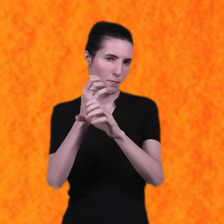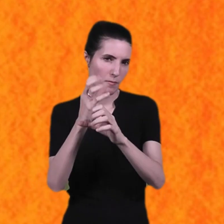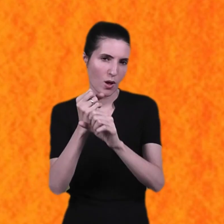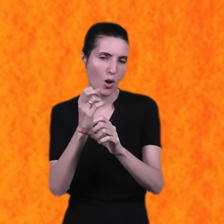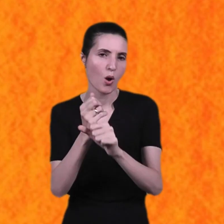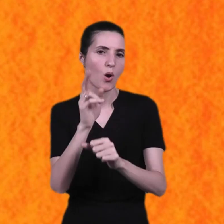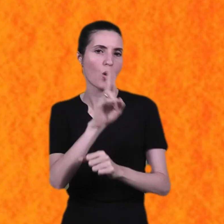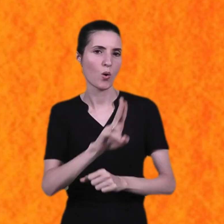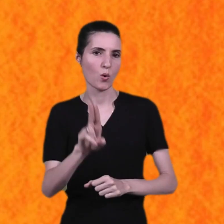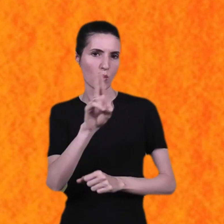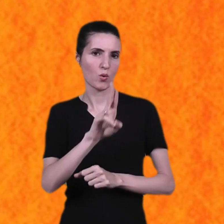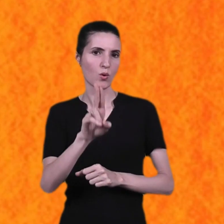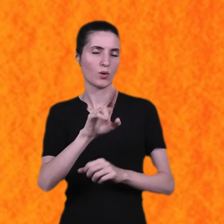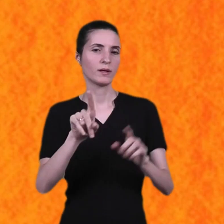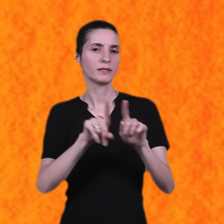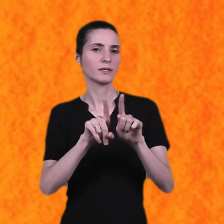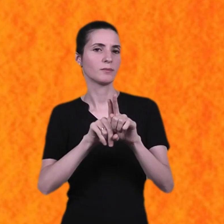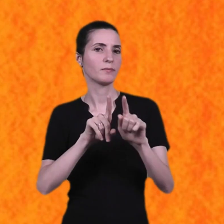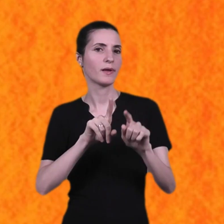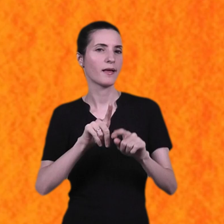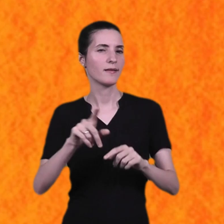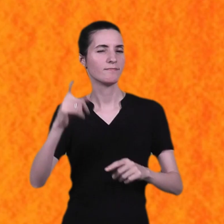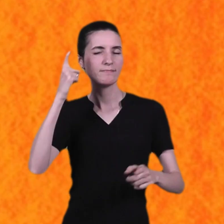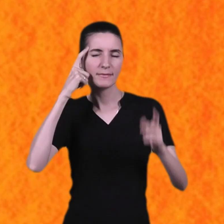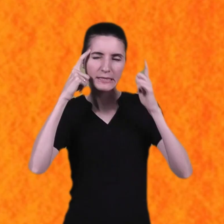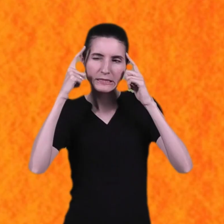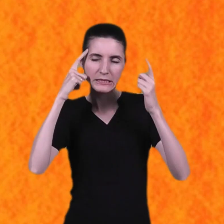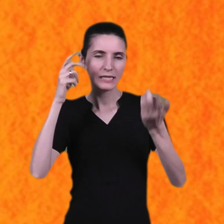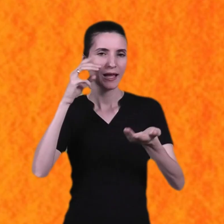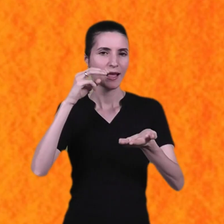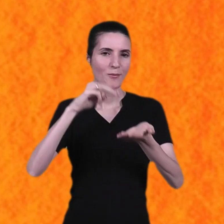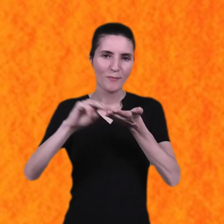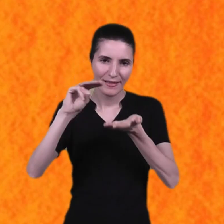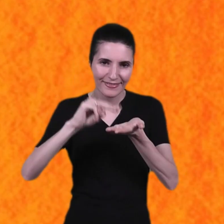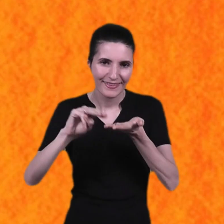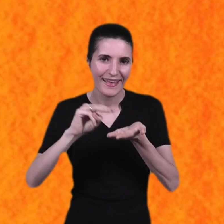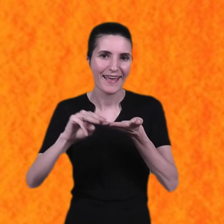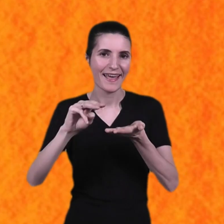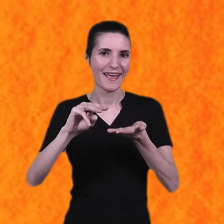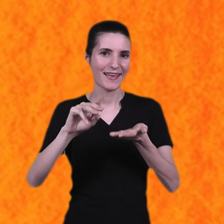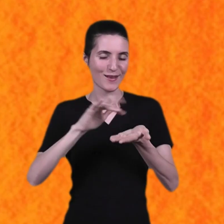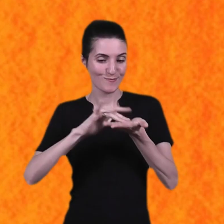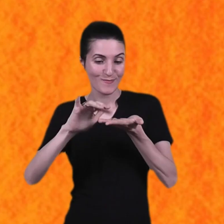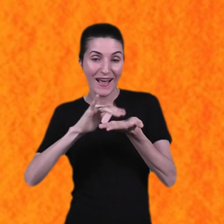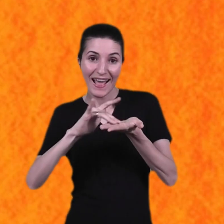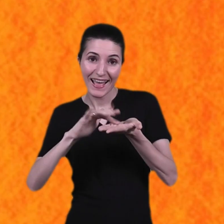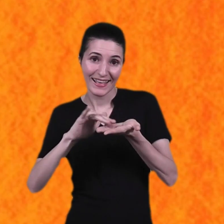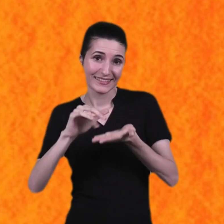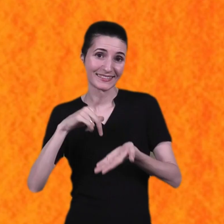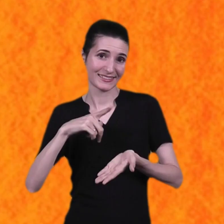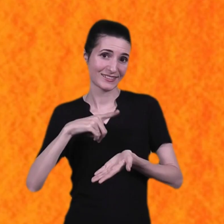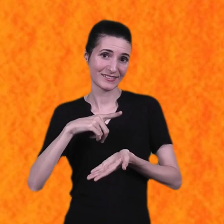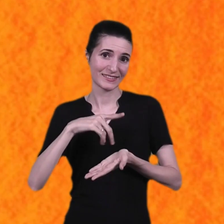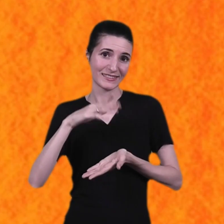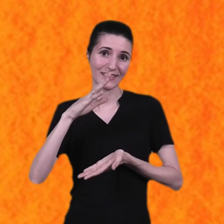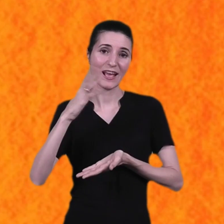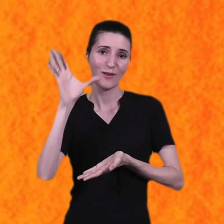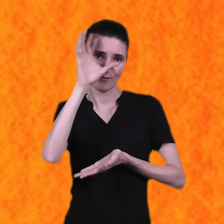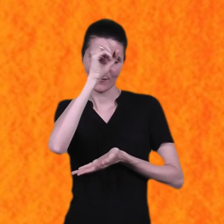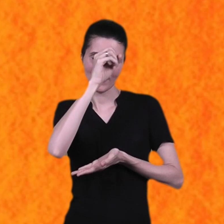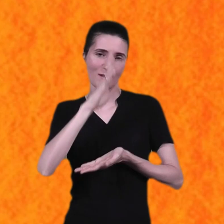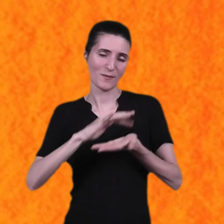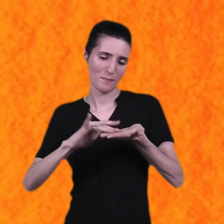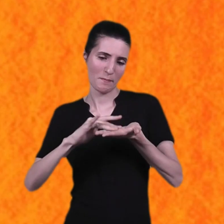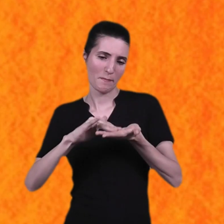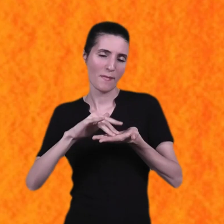contabilidade, para pequenos recados que eu preciso me lembrar, porque eu gosto, Eu tive toda a minha alfabetização em Braille,